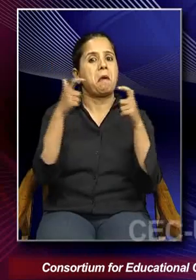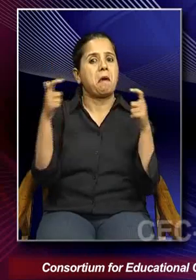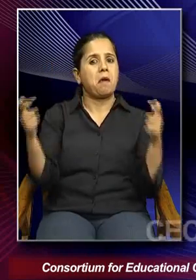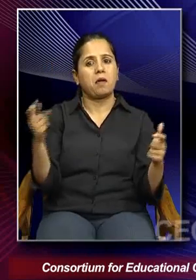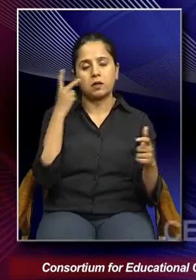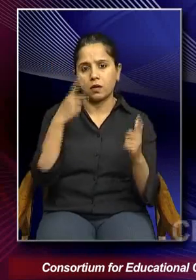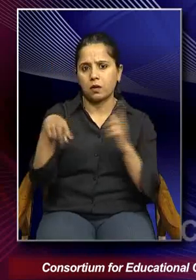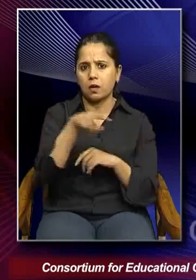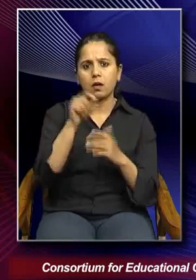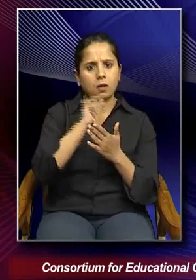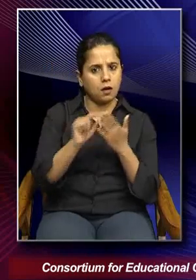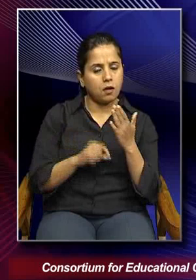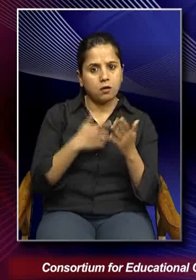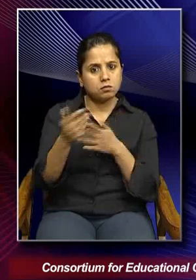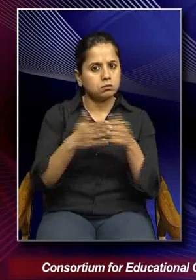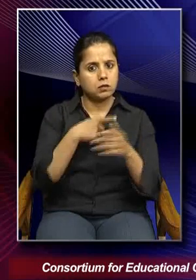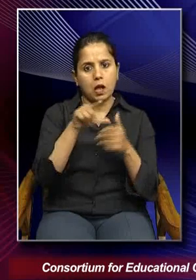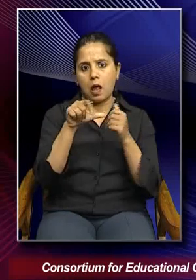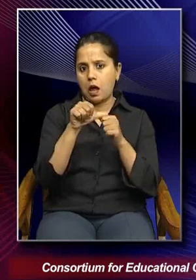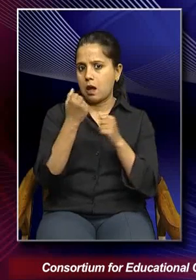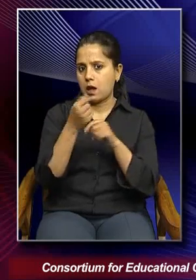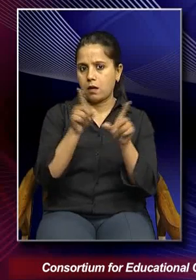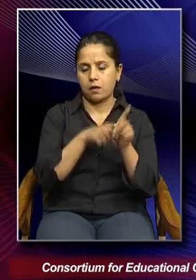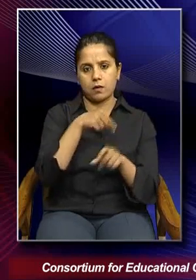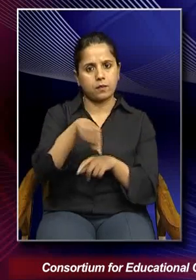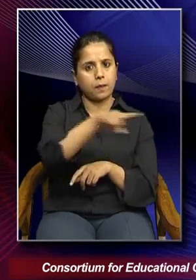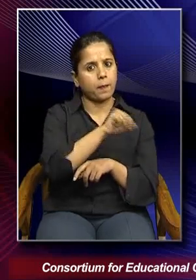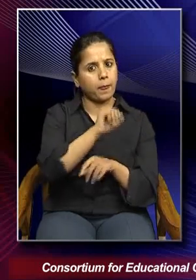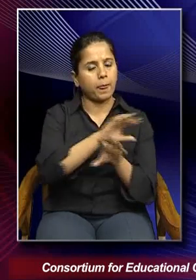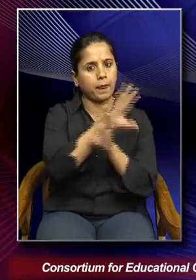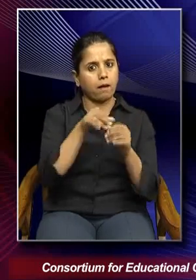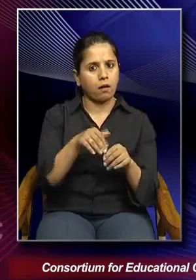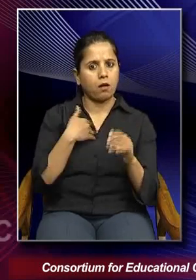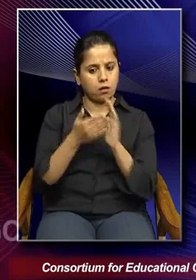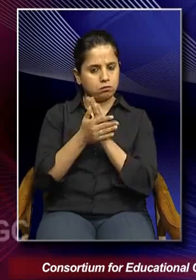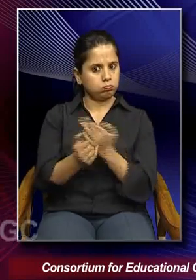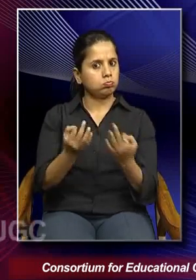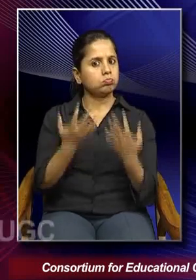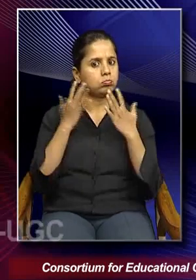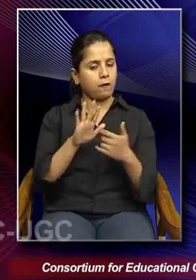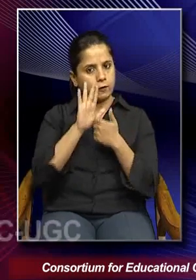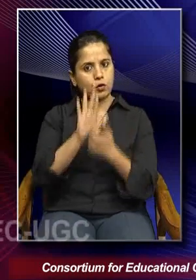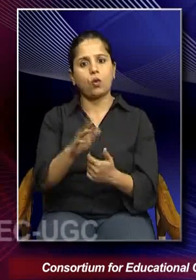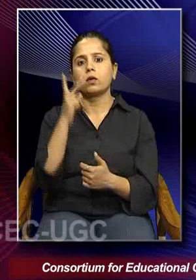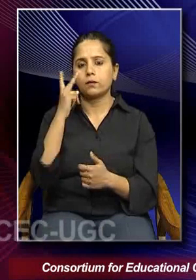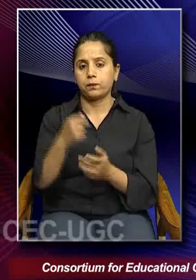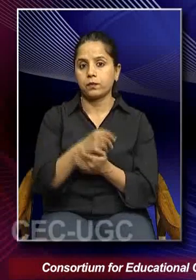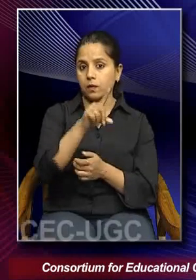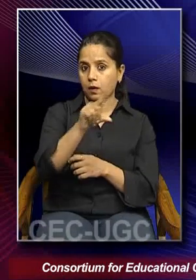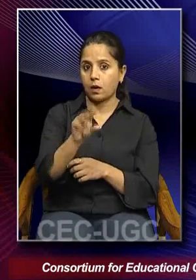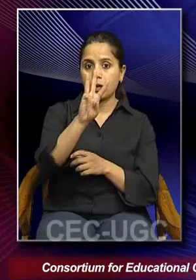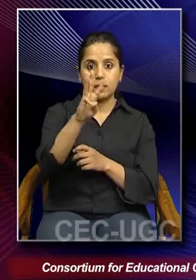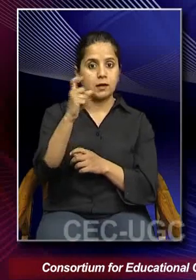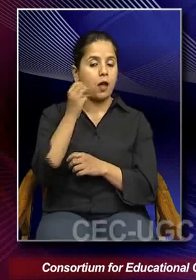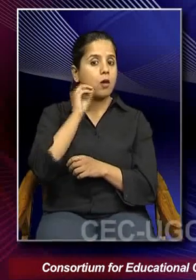संपादन कार्य करते हुए भी अगेन अपनी सारस्वत प्रतिभा का परिचय दिया 1937